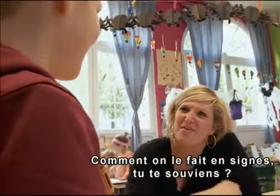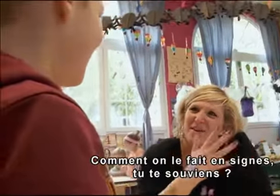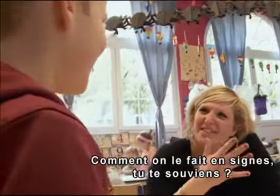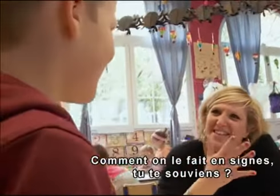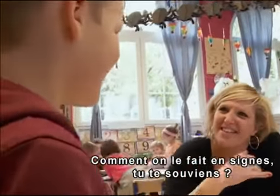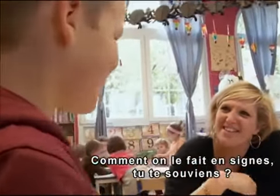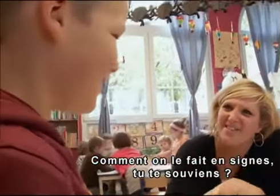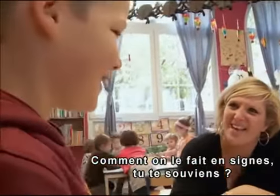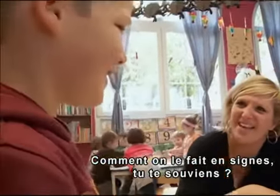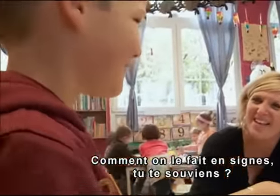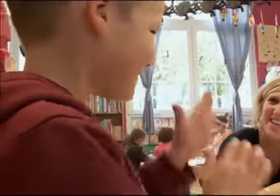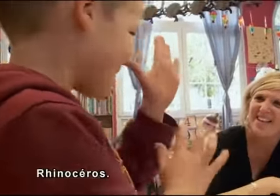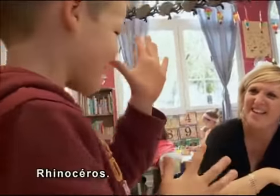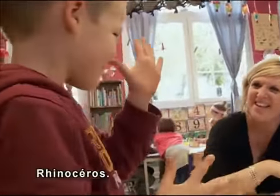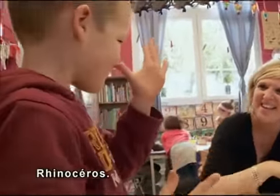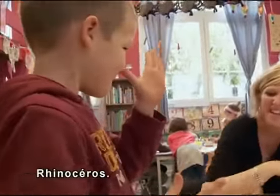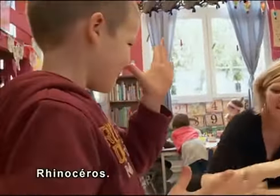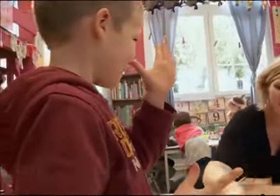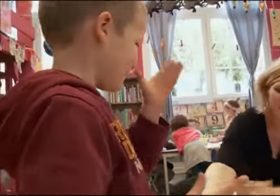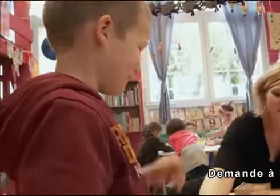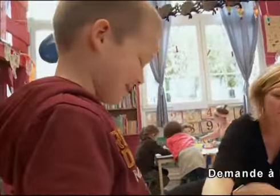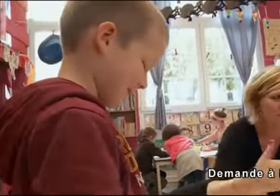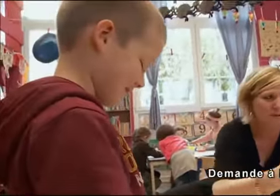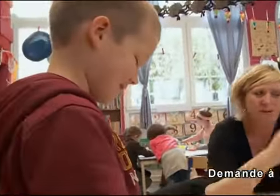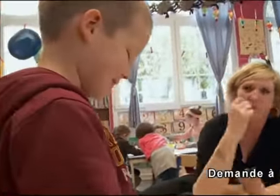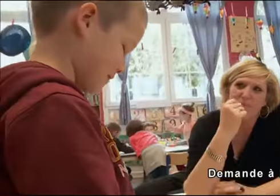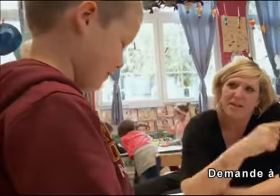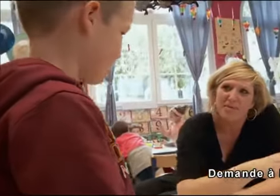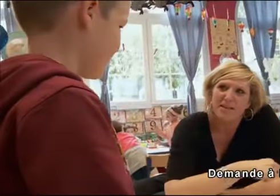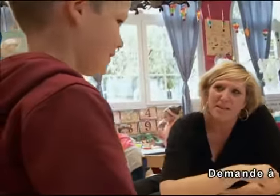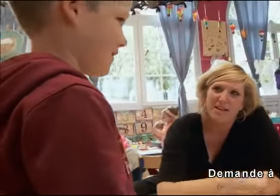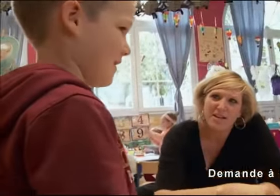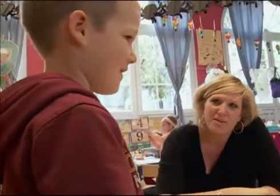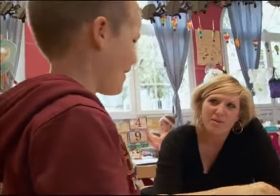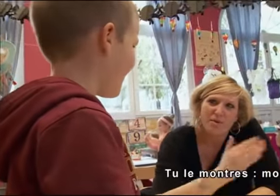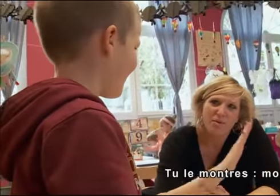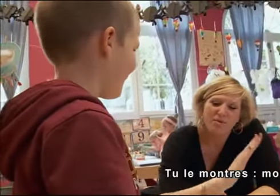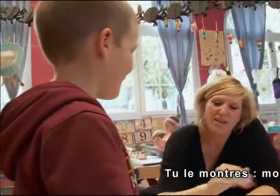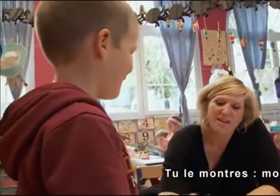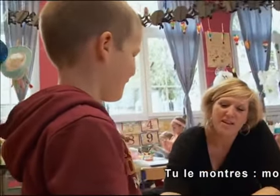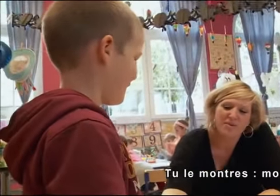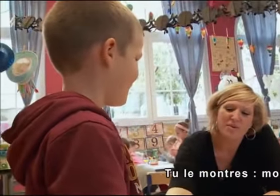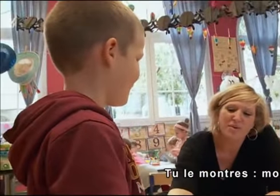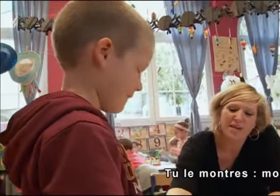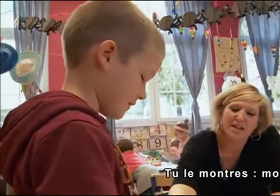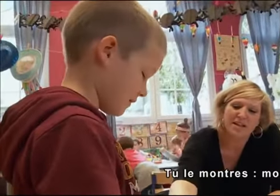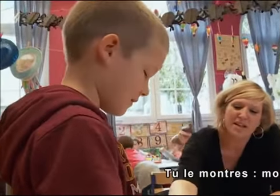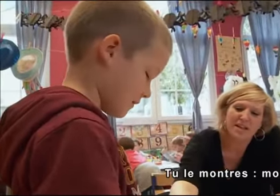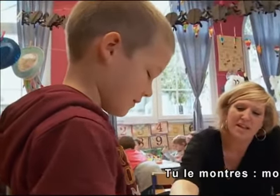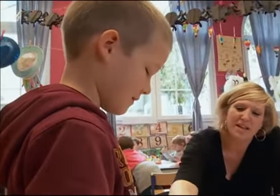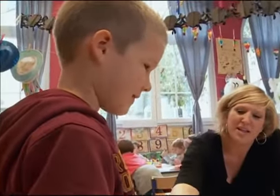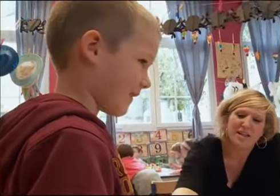Comment on le fait en CENI, tu te souviens? Non, demande un petit peu à Naomi. Tu le montres, montre-lui.